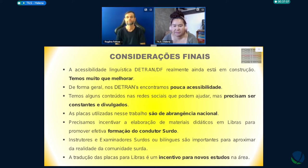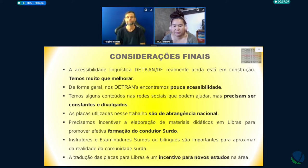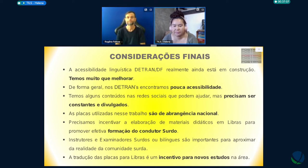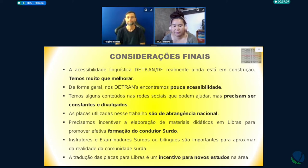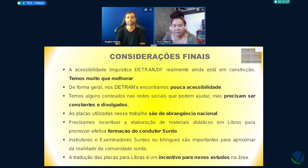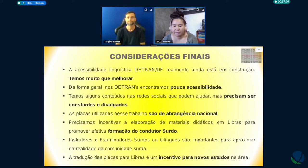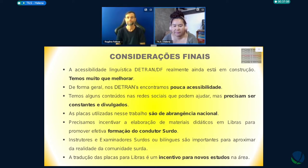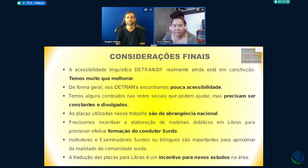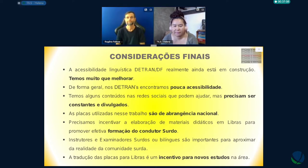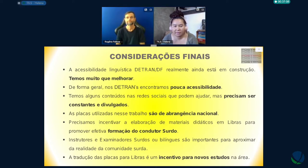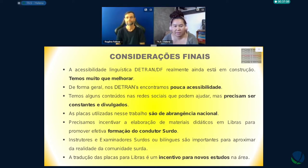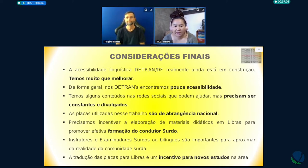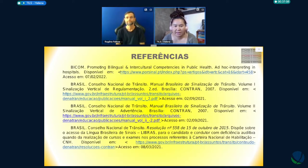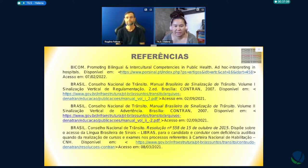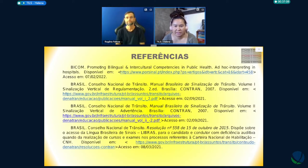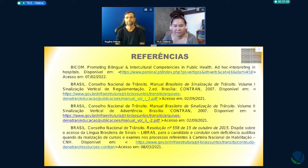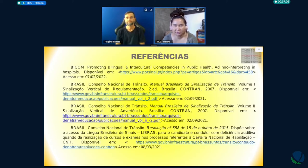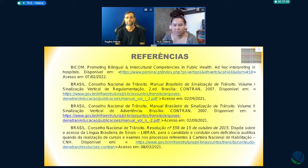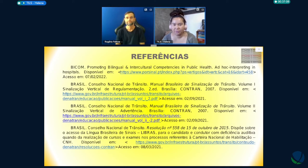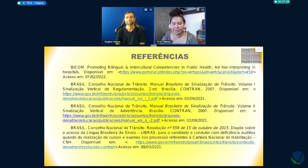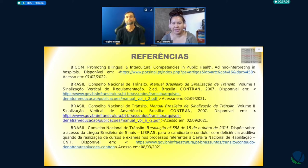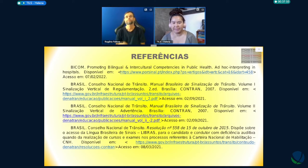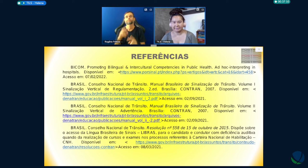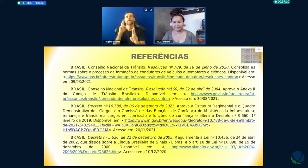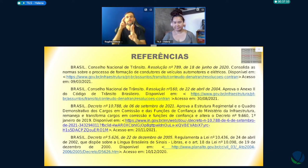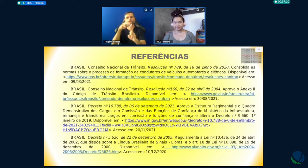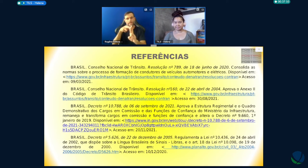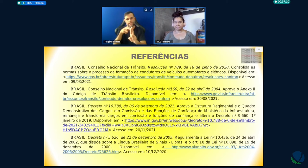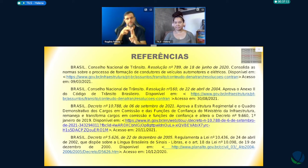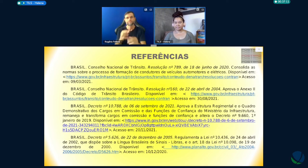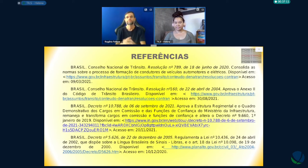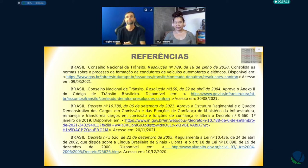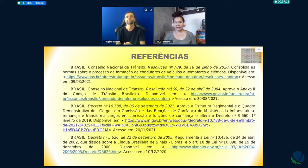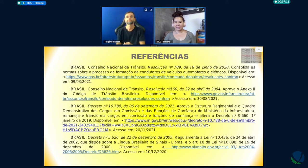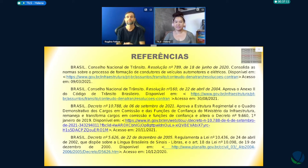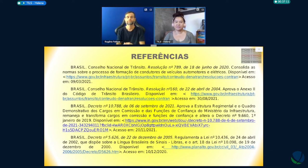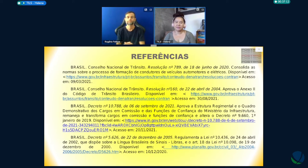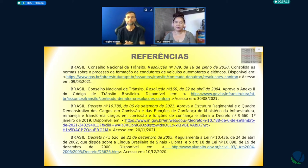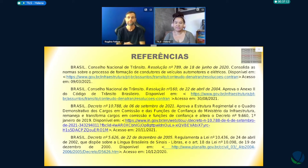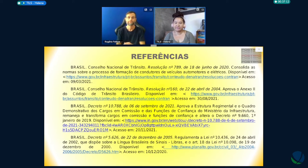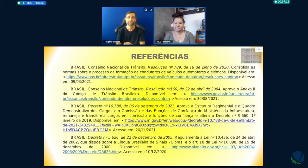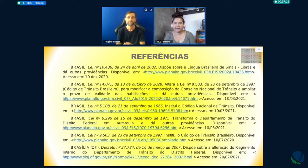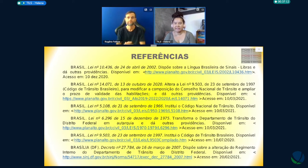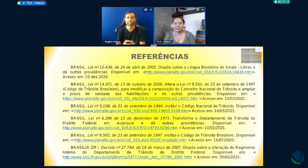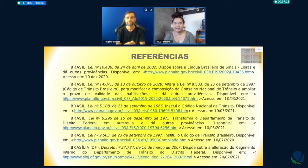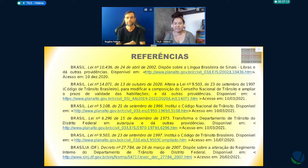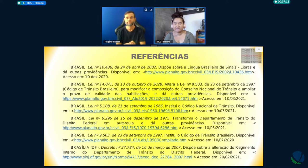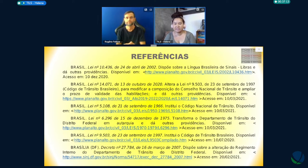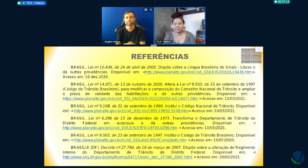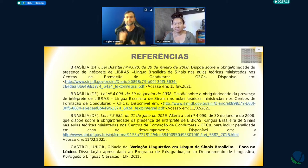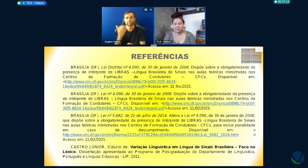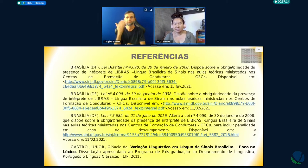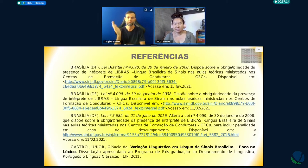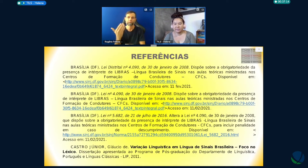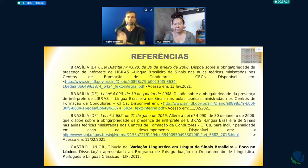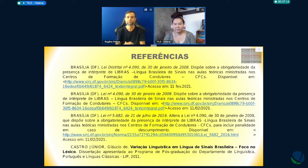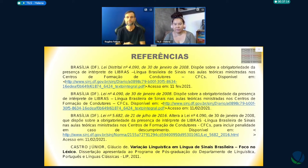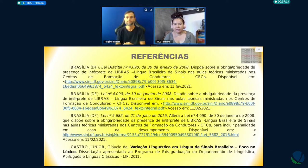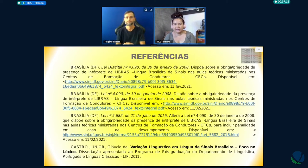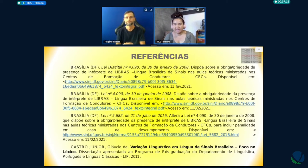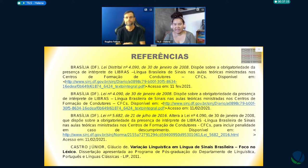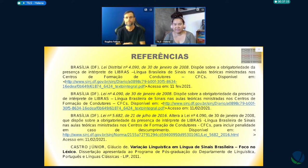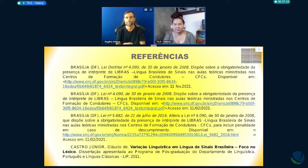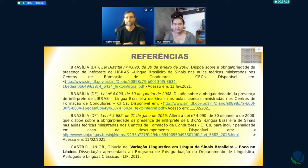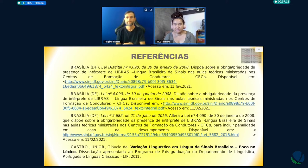no Brasil. Era isso, obrigada. Aqui eu trago as referências que